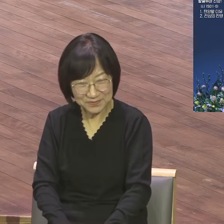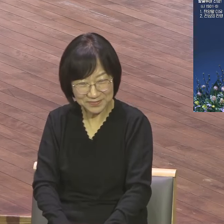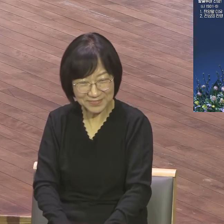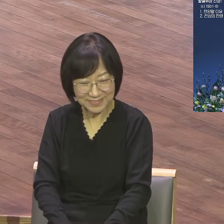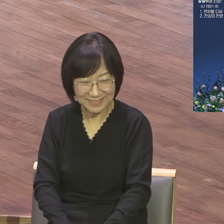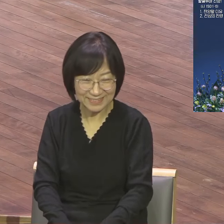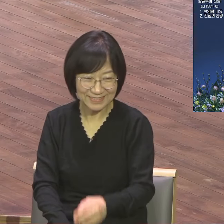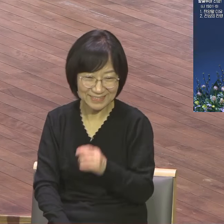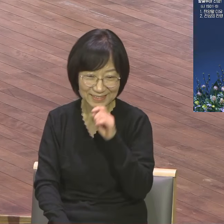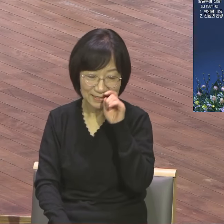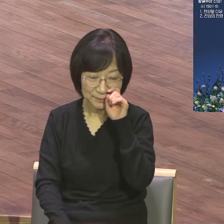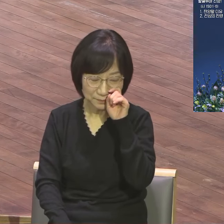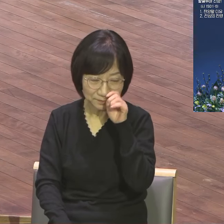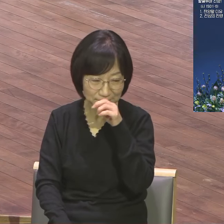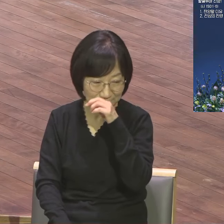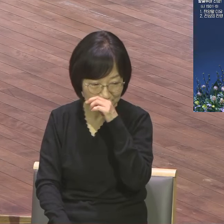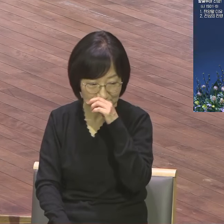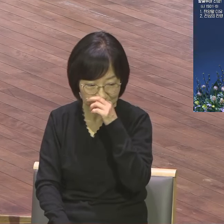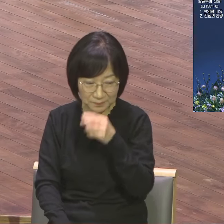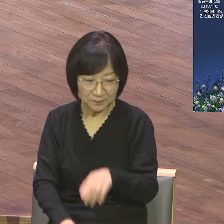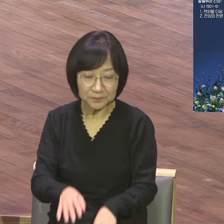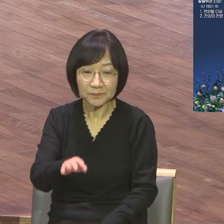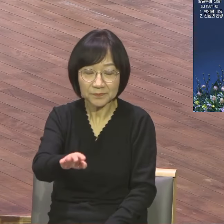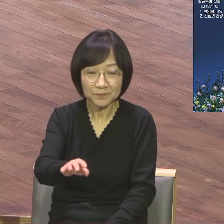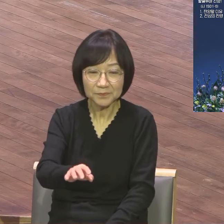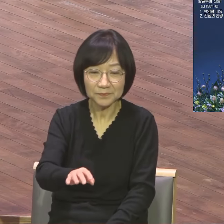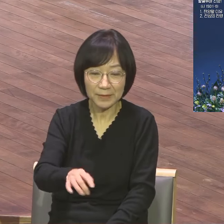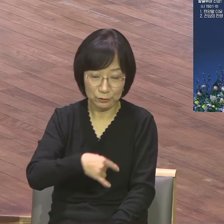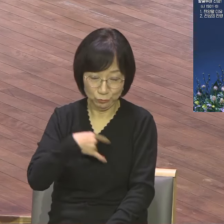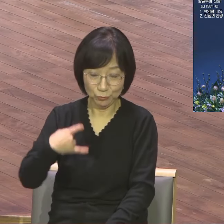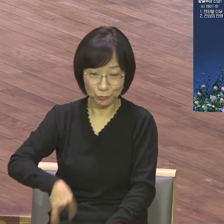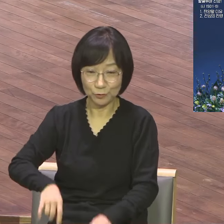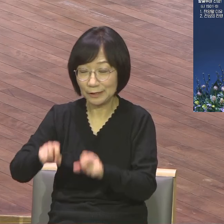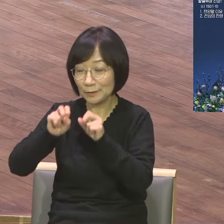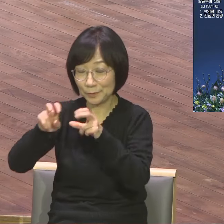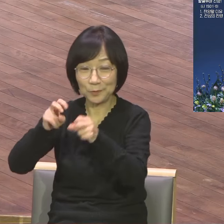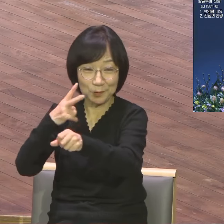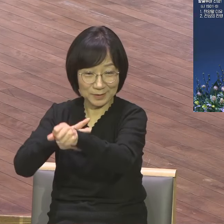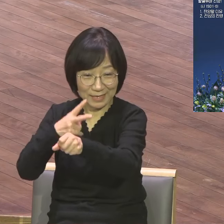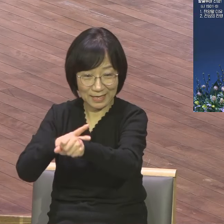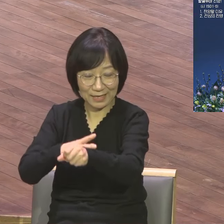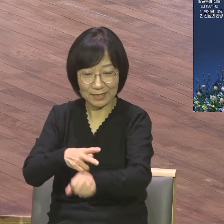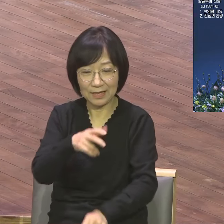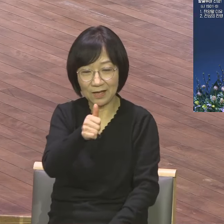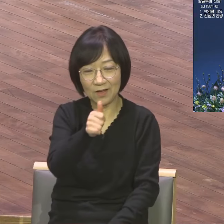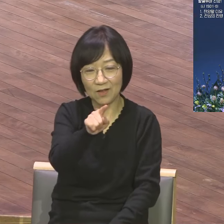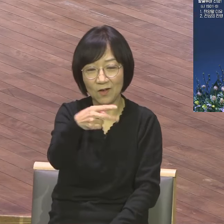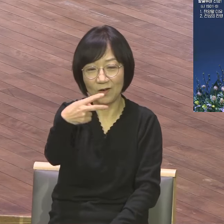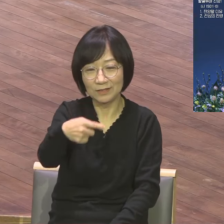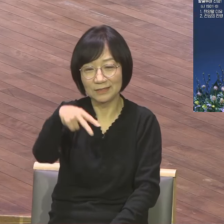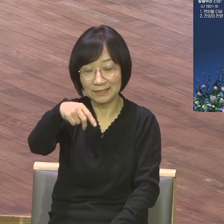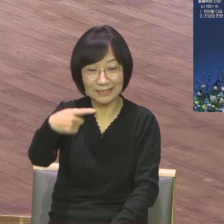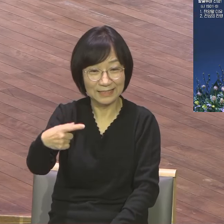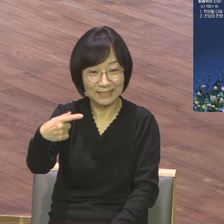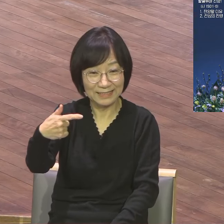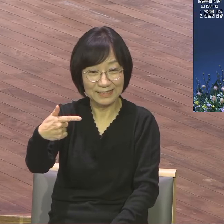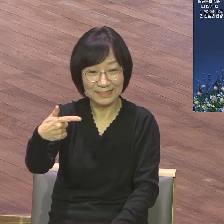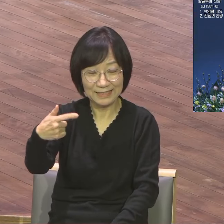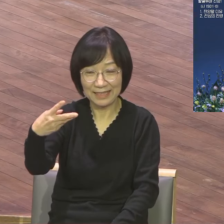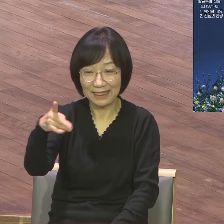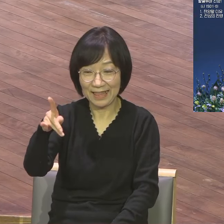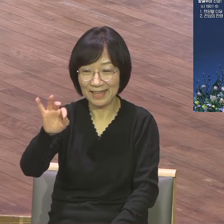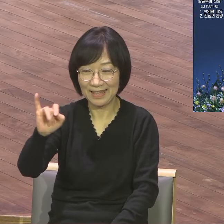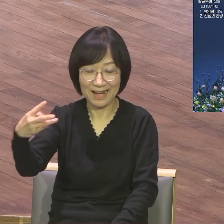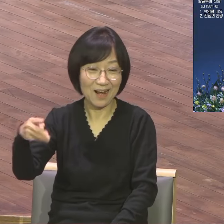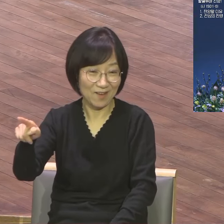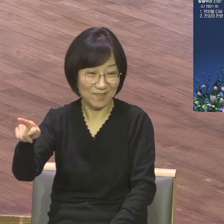국내 중국 내지 선교사 허든 테일러가요 청년 시절에 신앙에 대해서 고민을 하다가